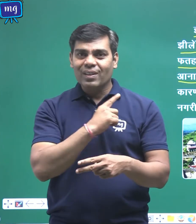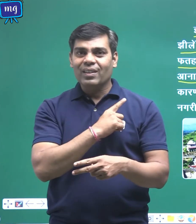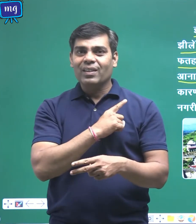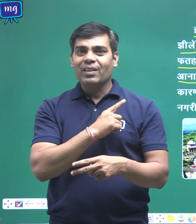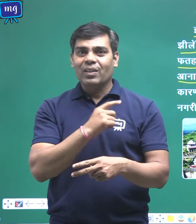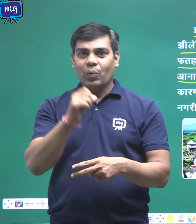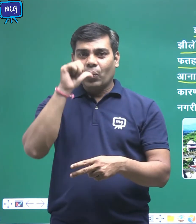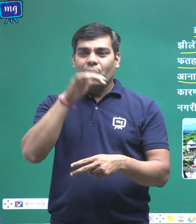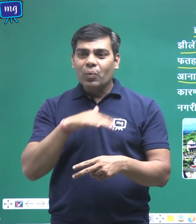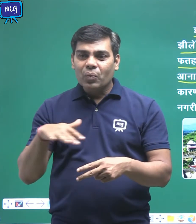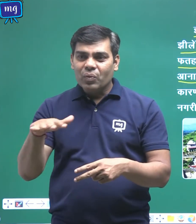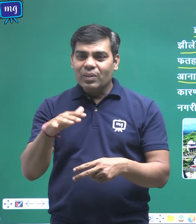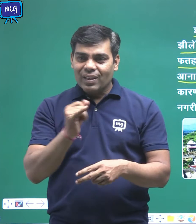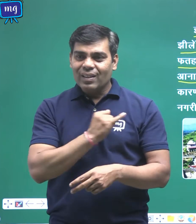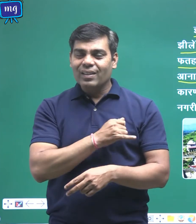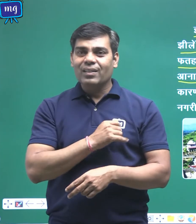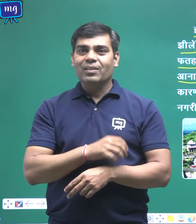झीलें हैं।